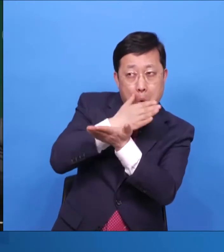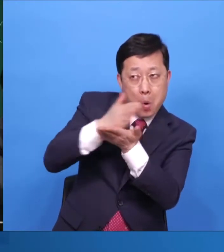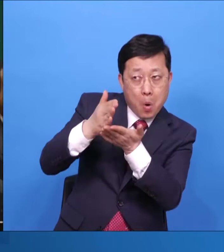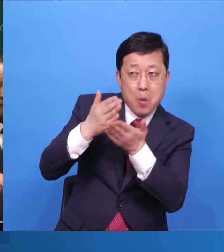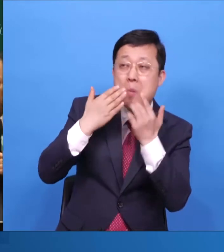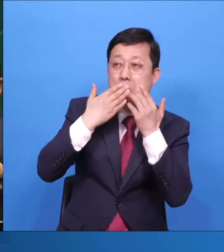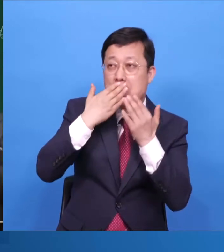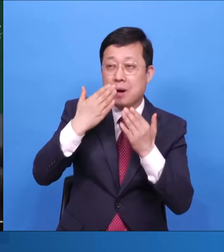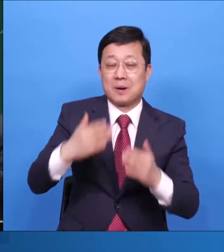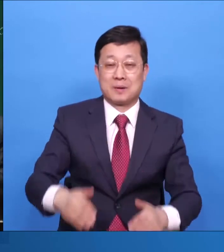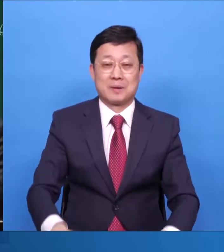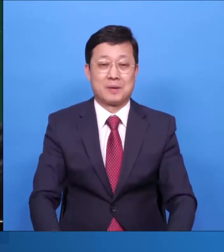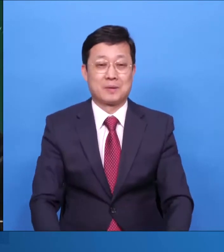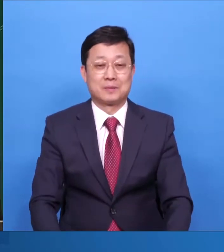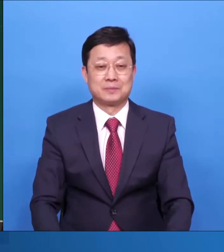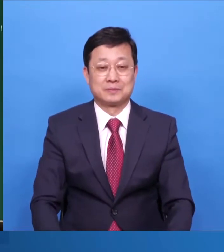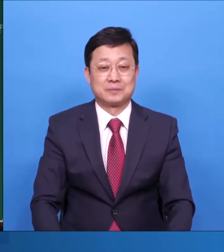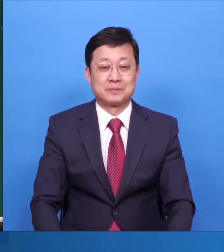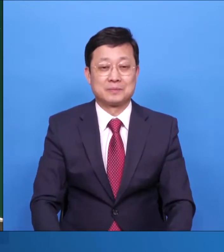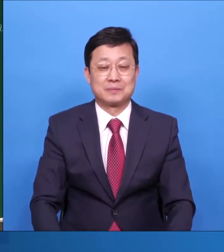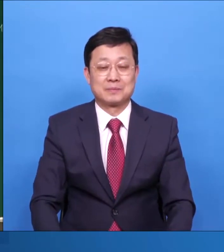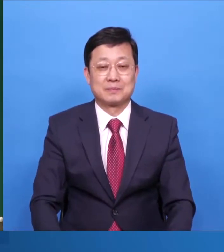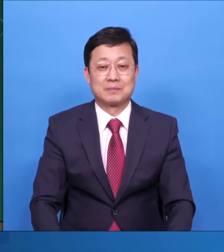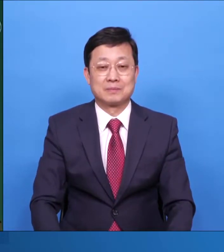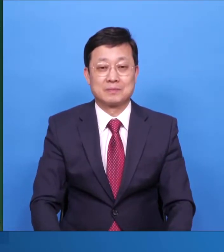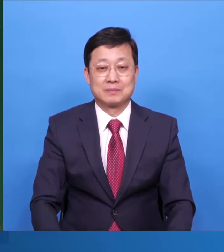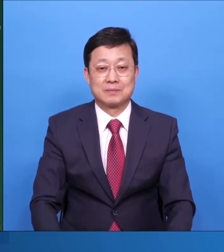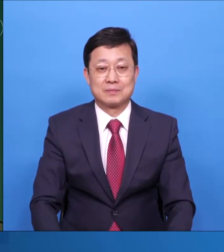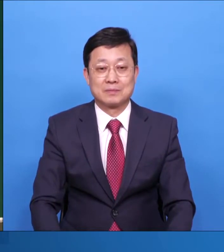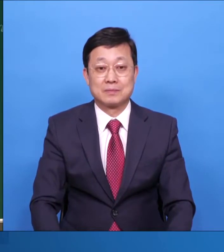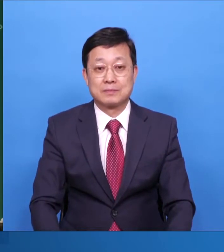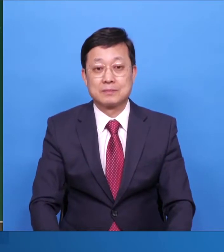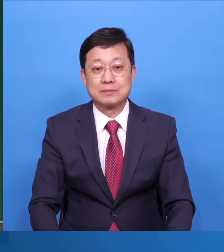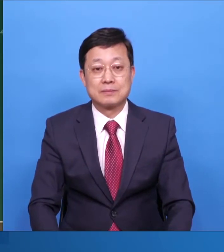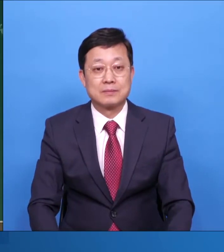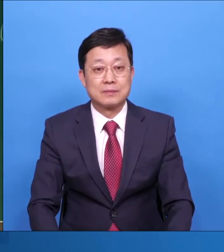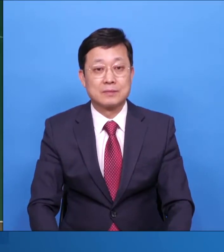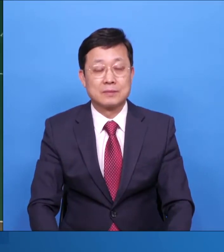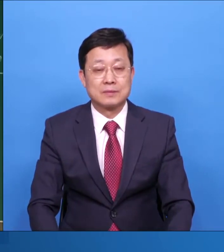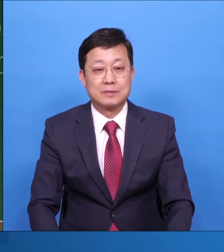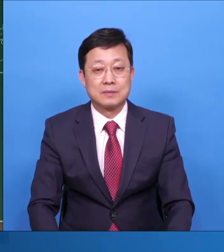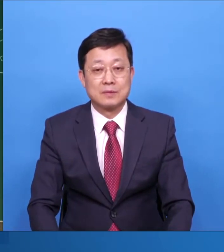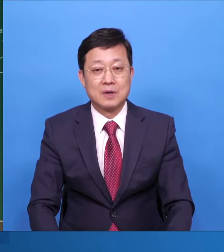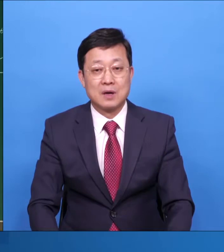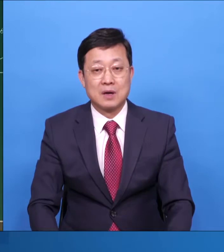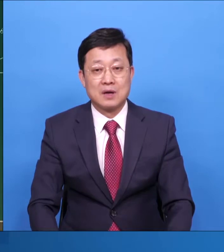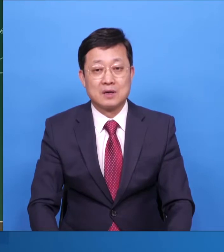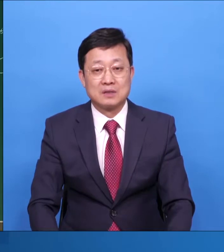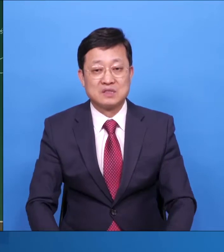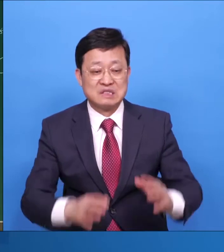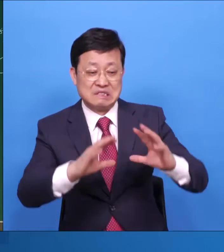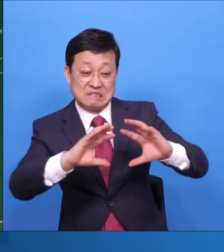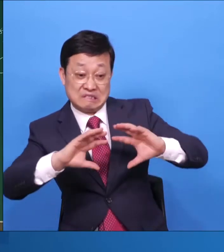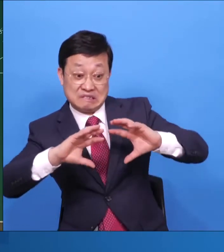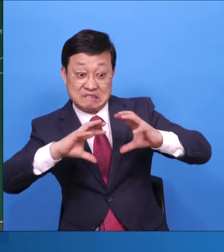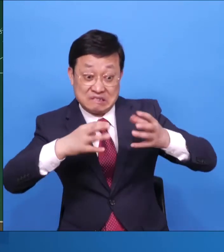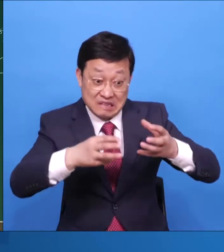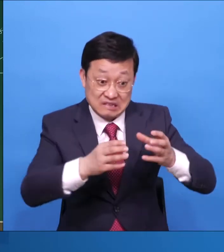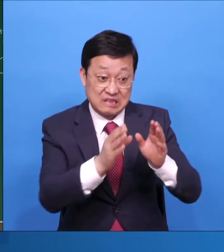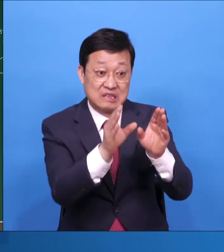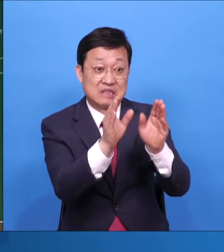acabo de decir en la introducción, no van a ser confundidos. No sean confundidos, por favor. 이 어마어마한 책들요. 어떤 사람